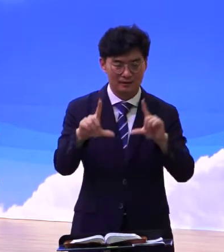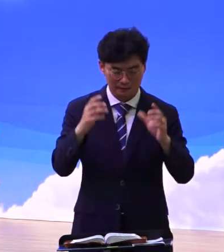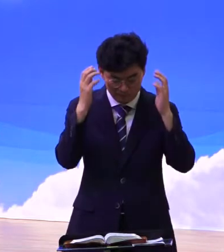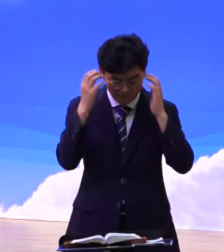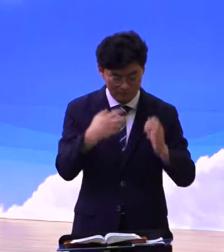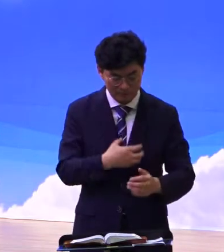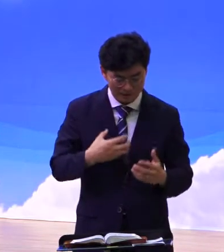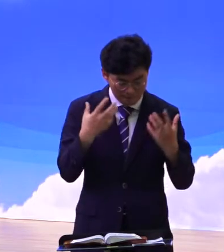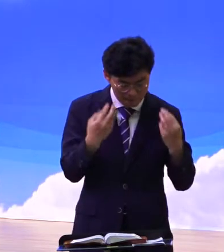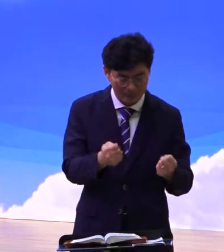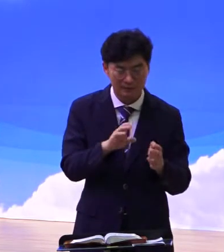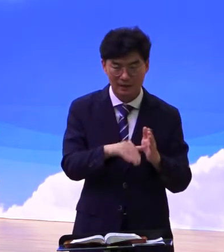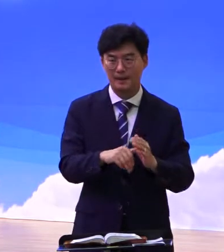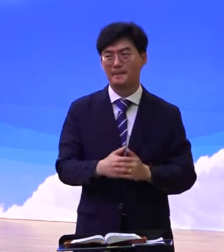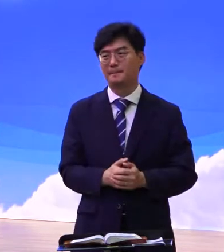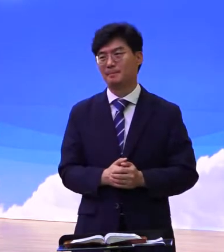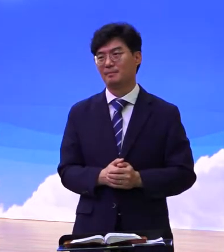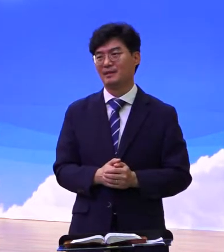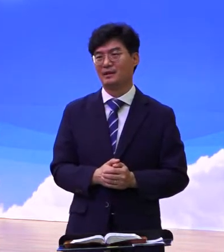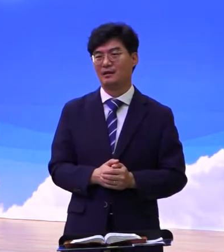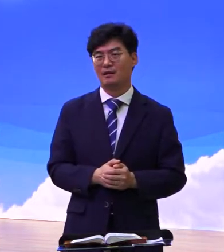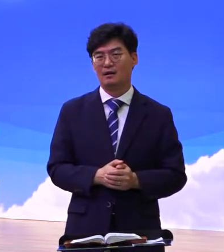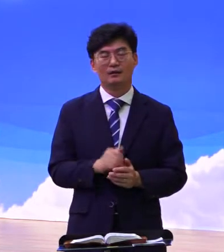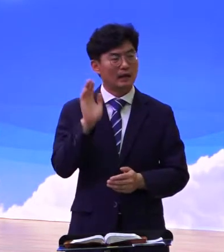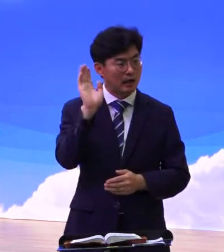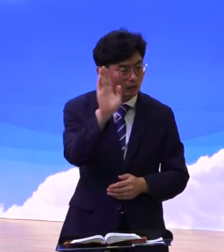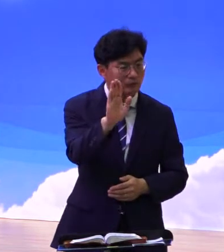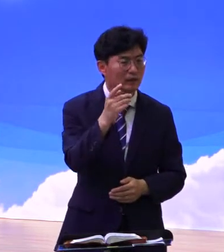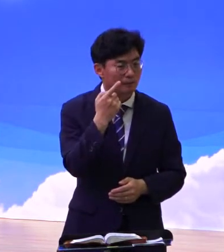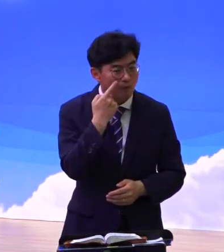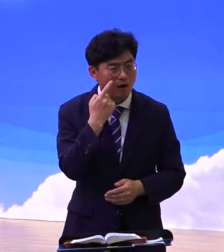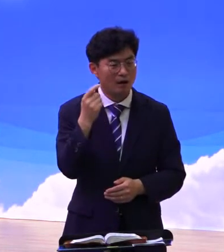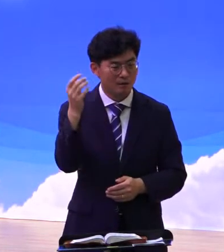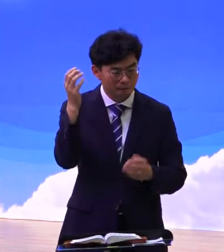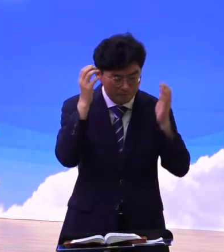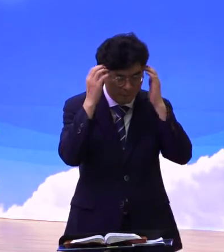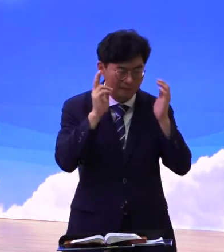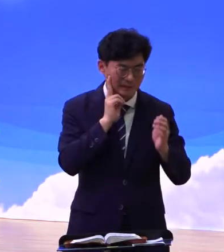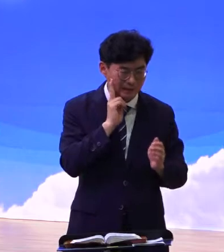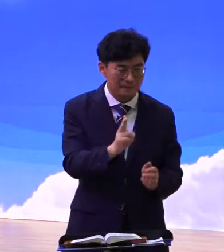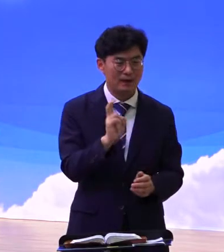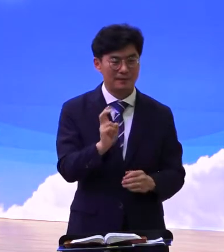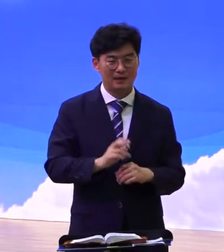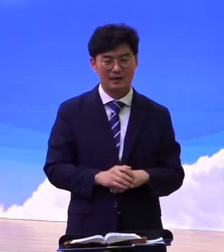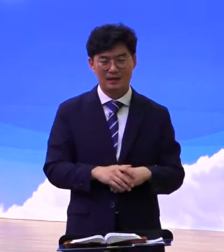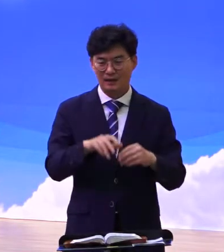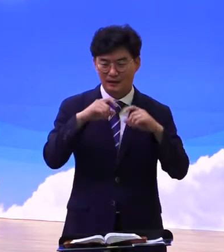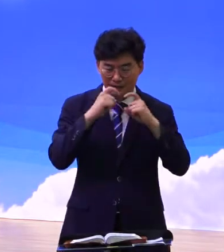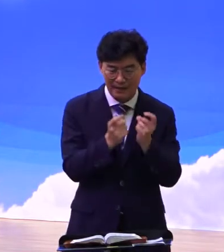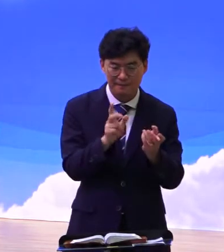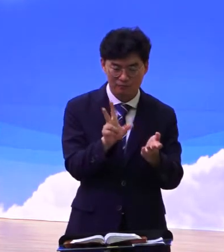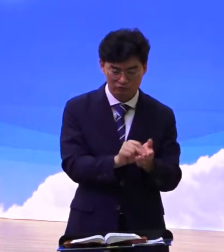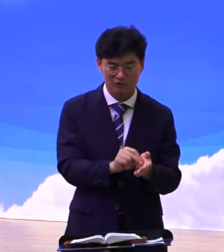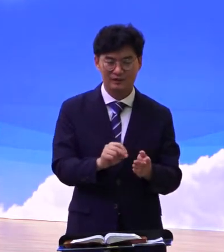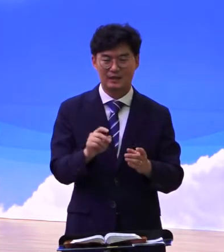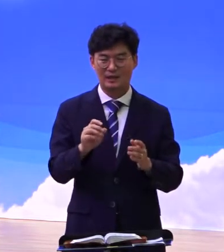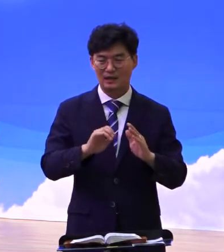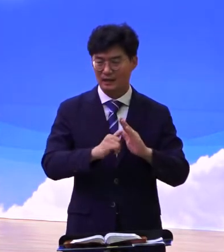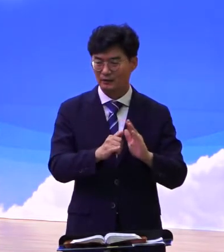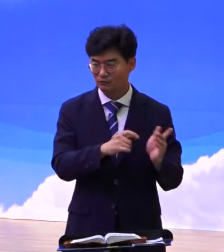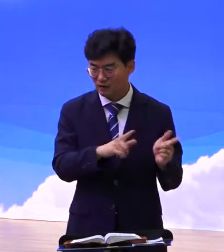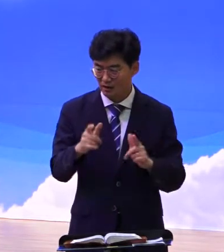또 특별히 이 시대만이 아니라 어느 시대고 또 여러분 각자 개인의 개인사 속에도 항상